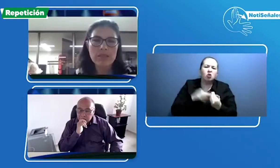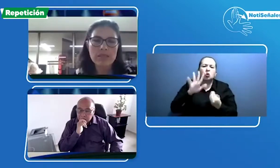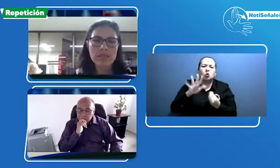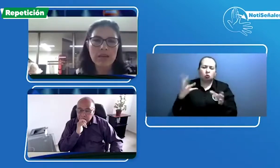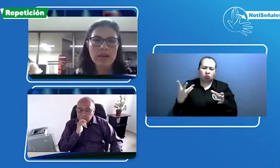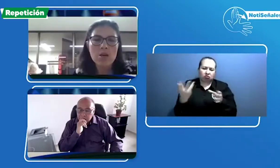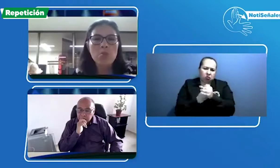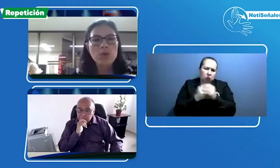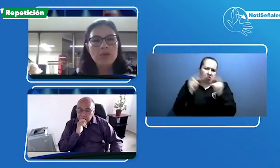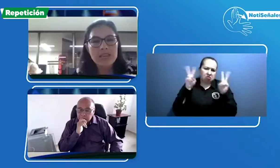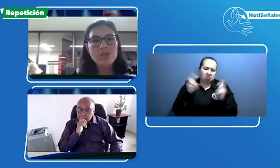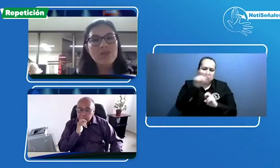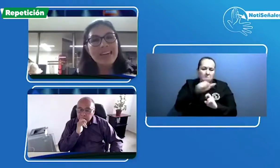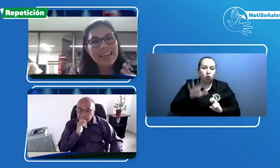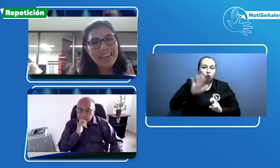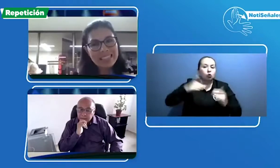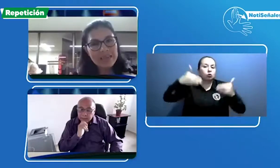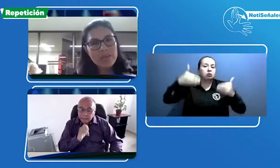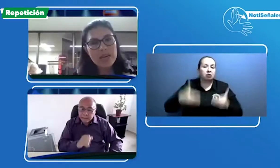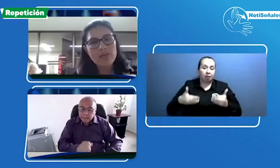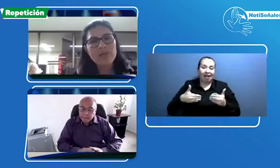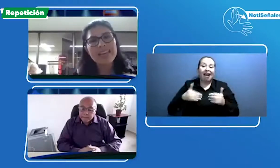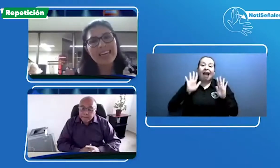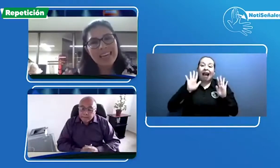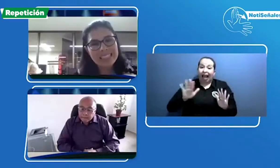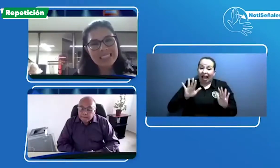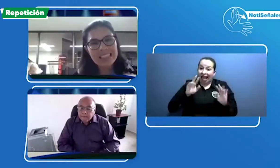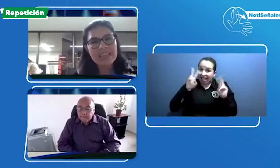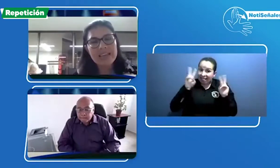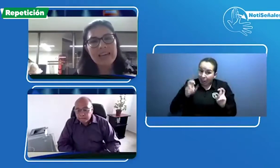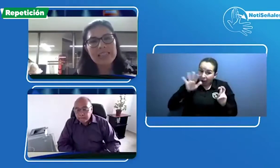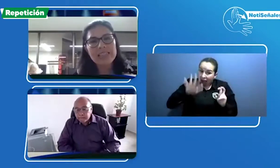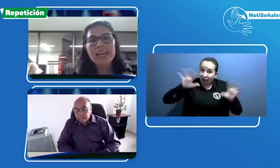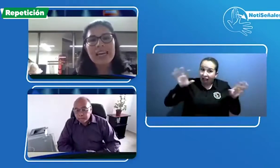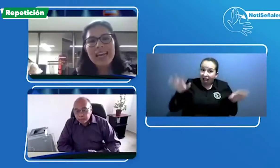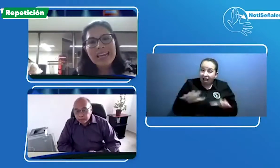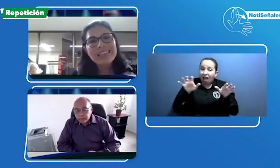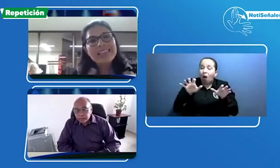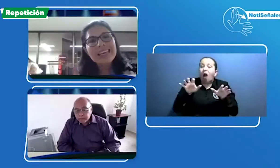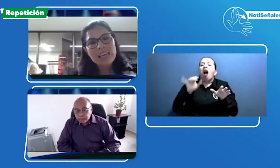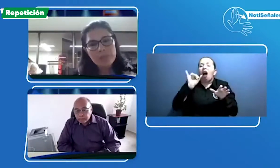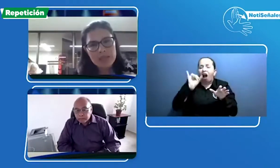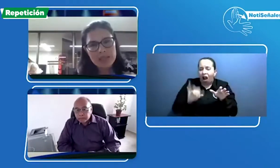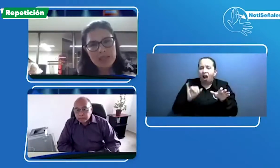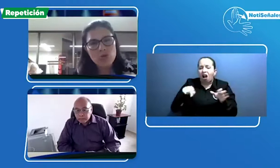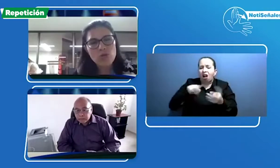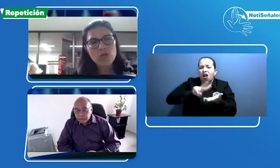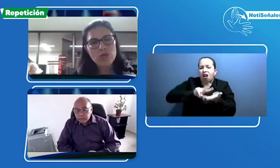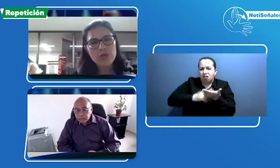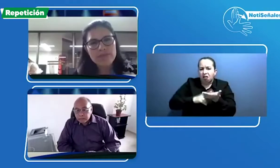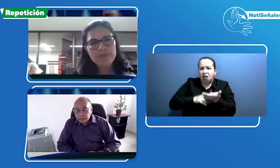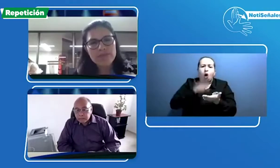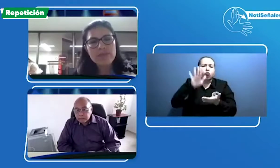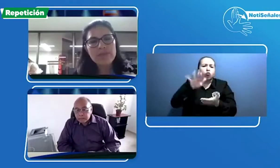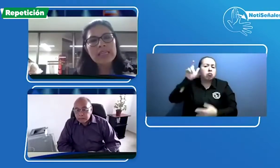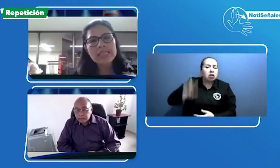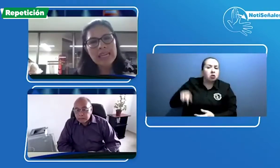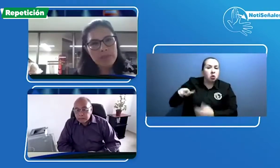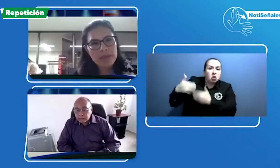discapacidad. Por tanto, en ese marco de esas actividades, el intérprete de turno